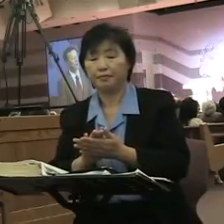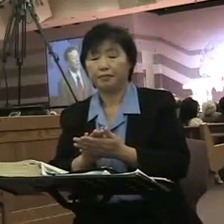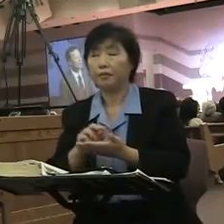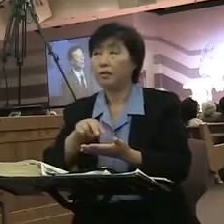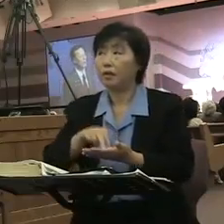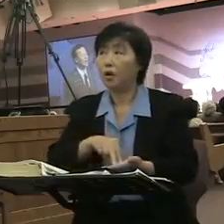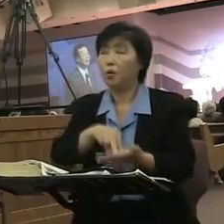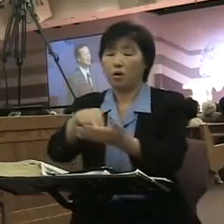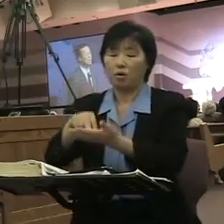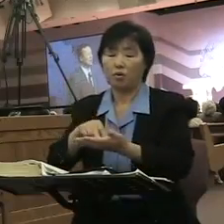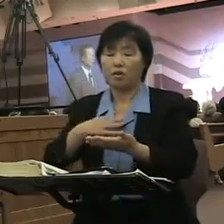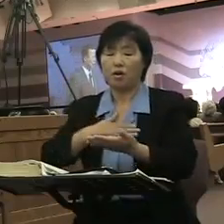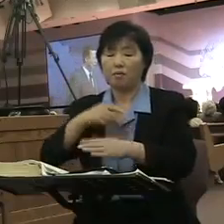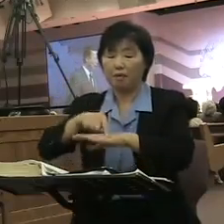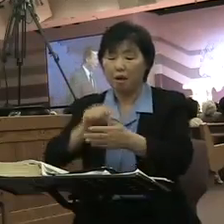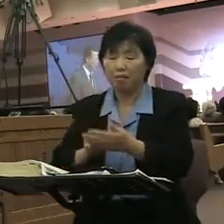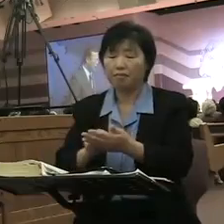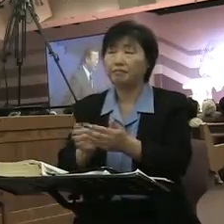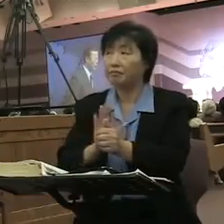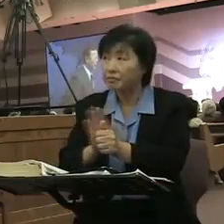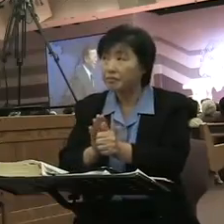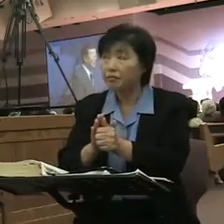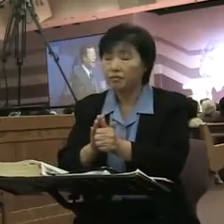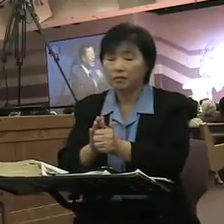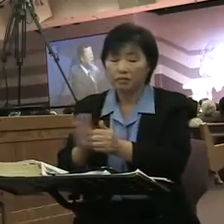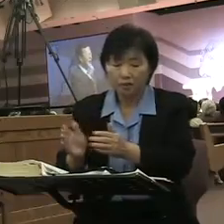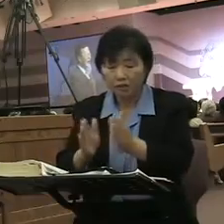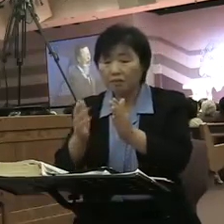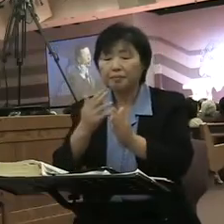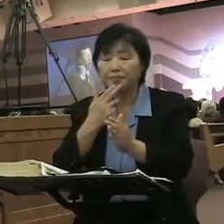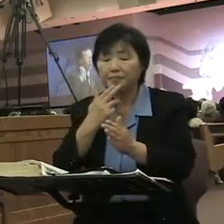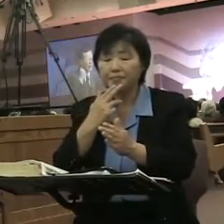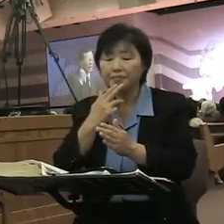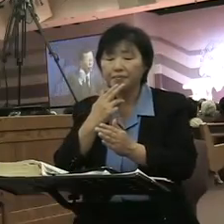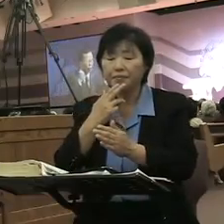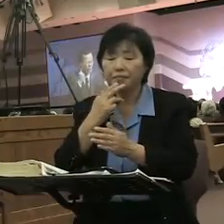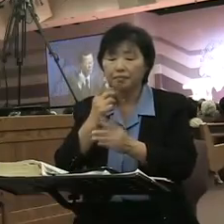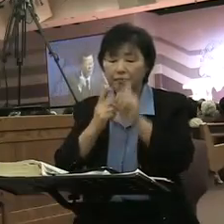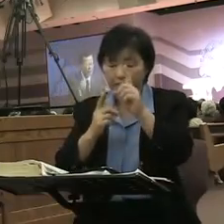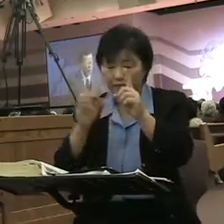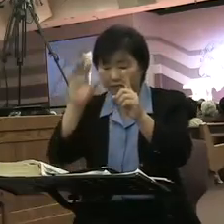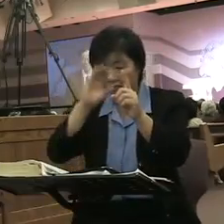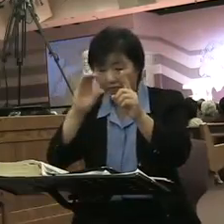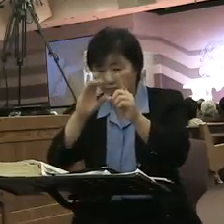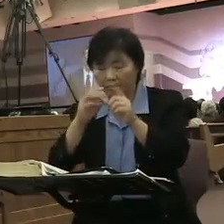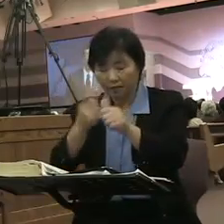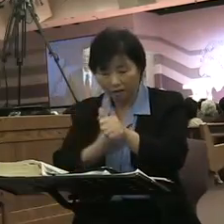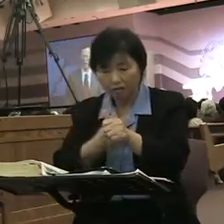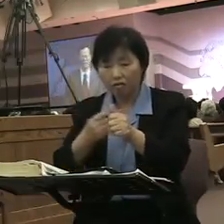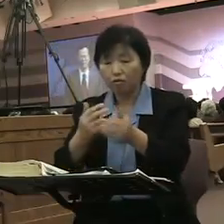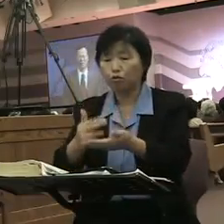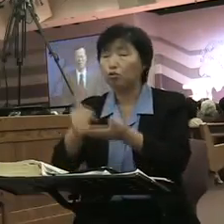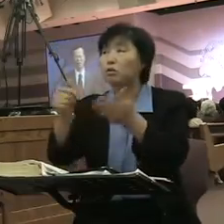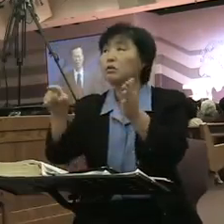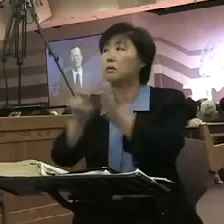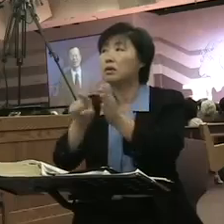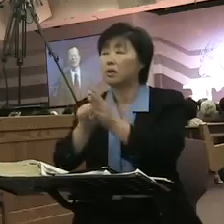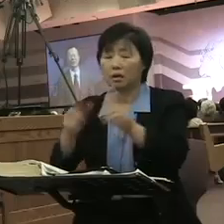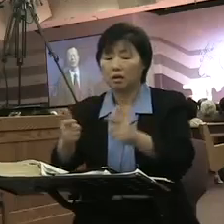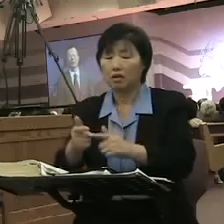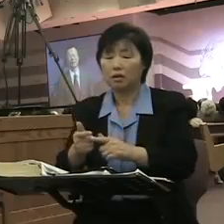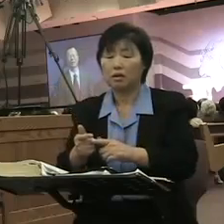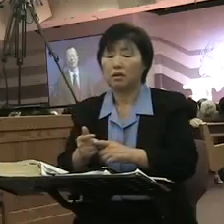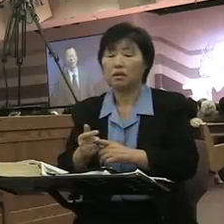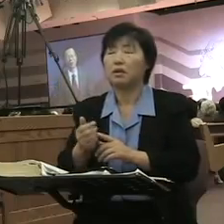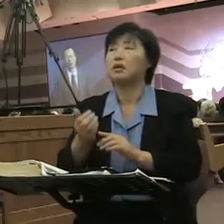외로운 내 마음을 달랠 길이 없어서 한번 찾아보다가 그냥 내가 우연히 주님 믿게 된 것이 아니요. 아닙니다. 예정론이라는